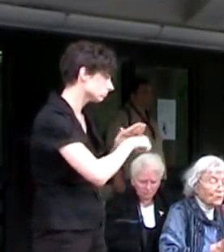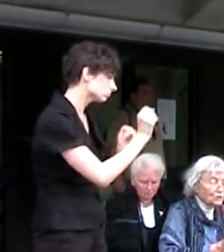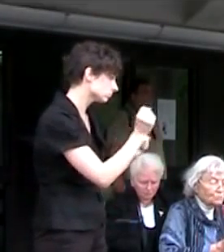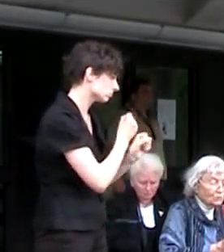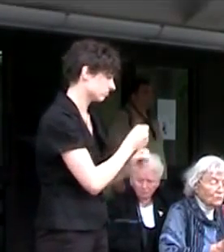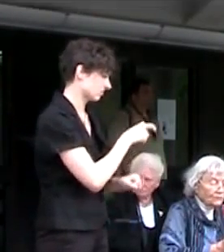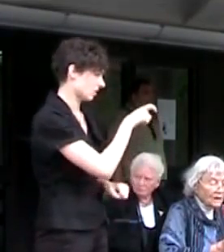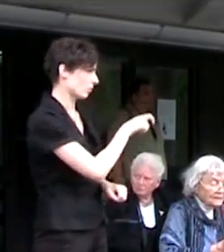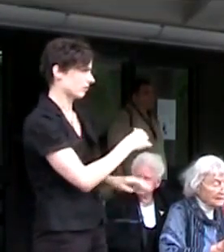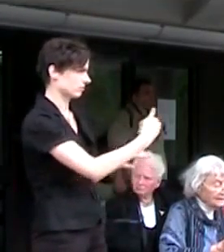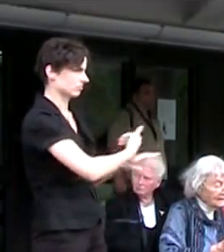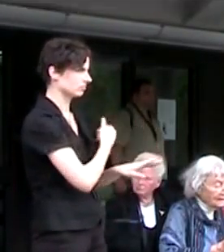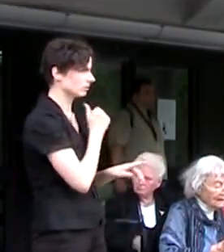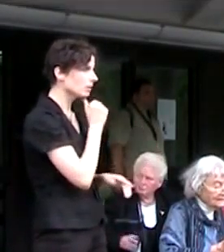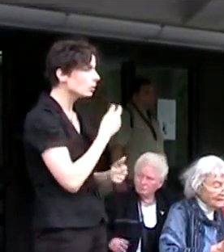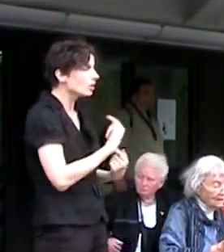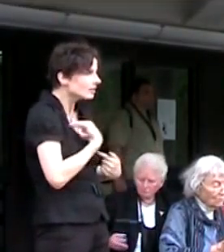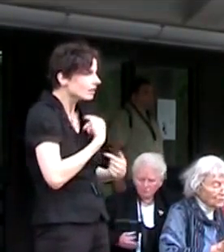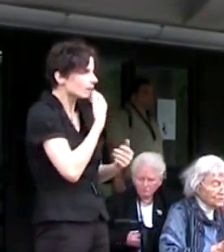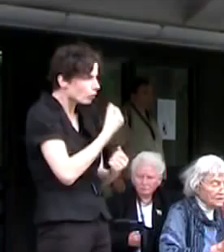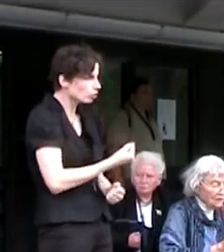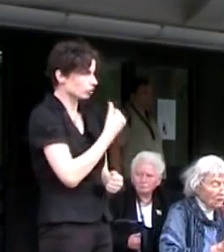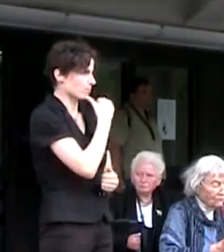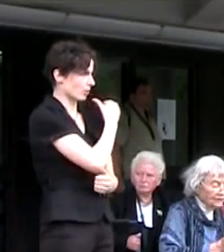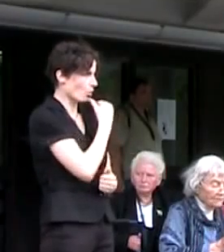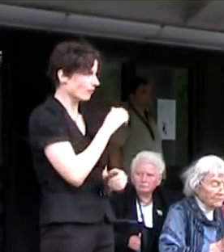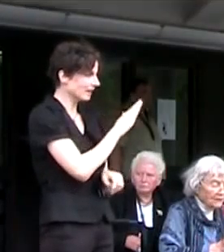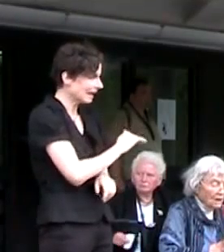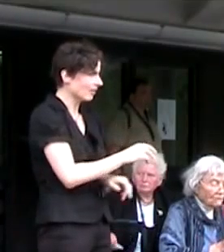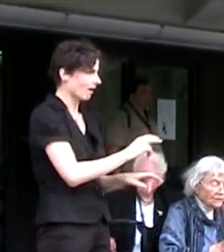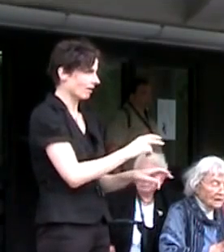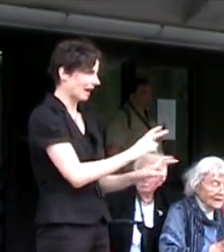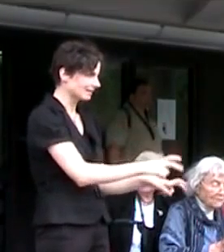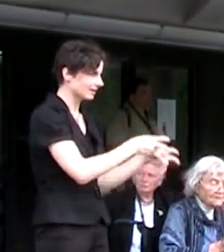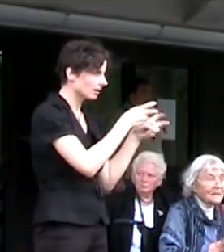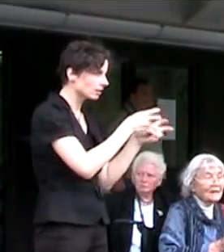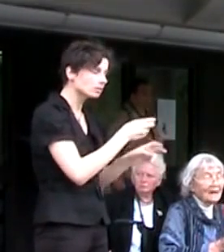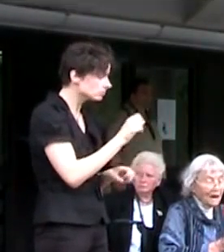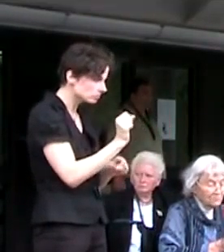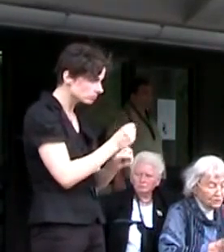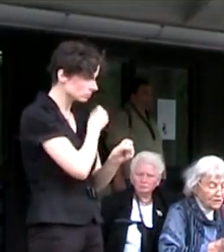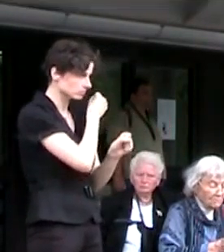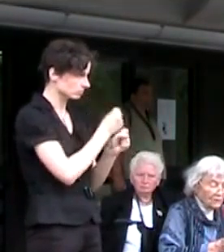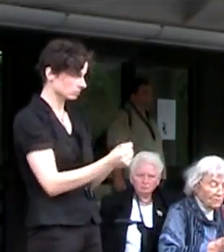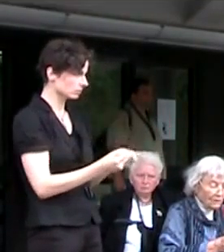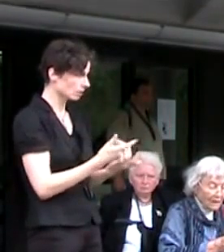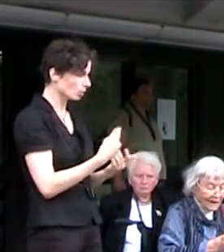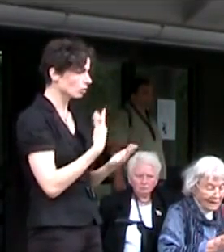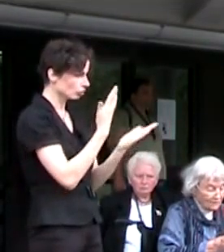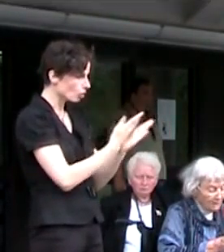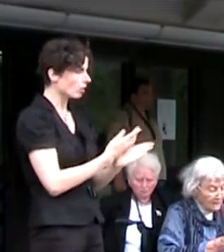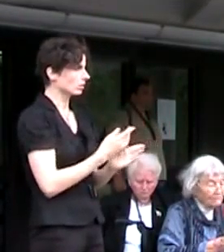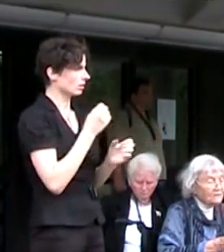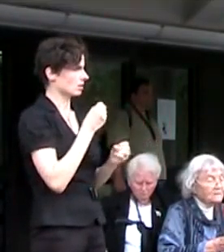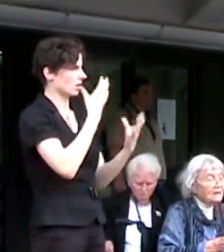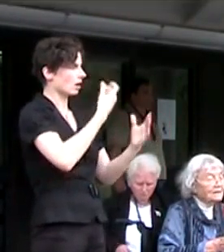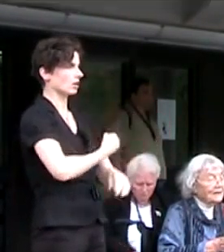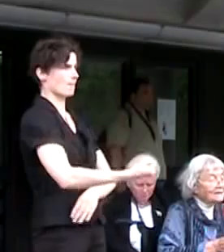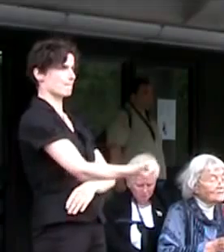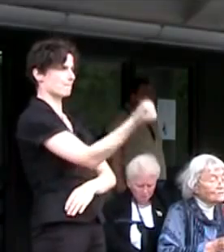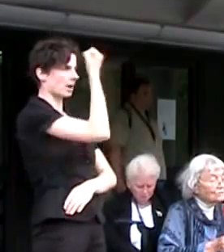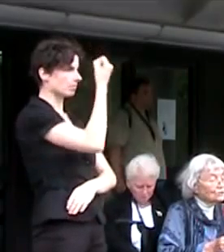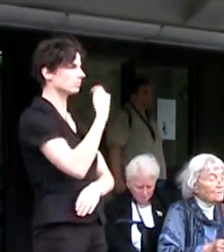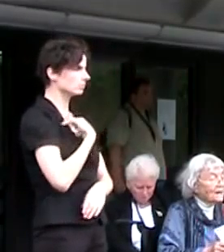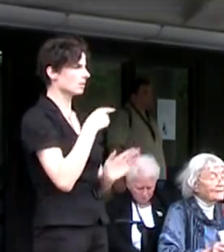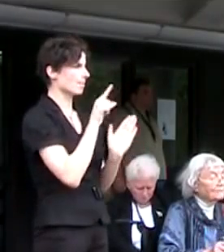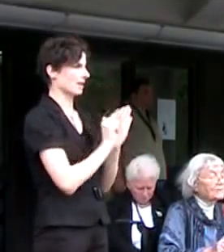vorbereiteten Wunschberuf der Kindergärtner musste ich aufgeben. Von der lebenslangen Abstempelung als minderwertig